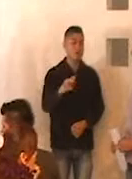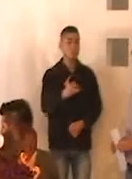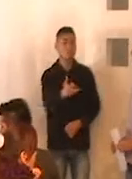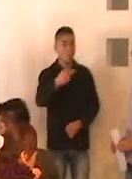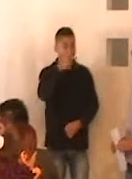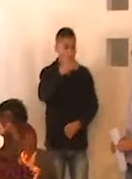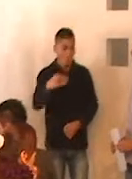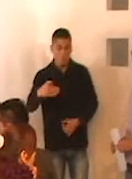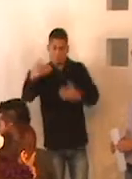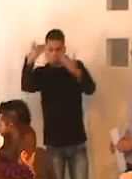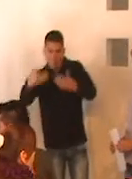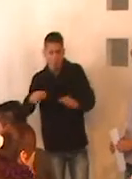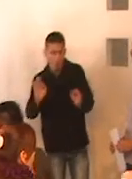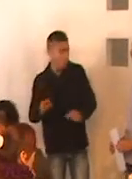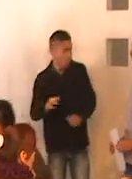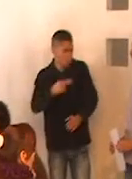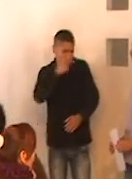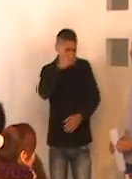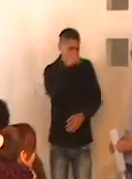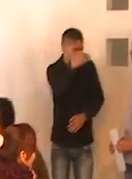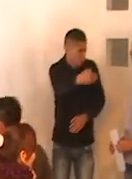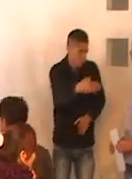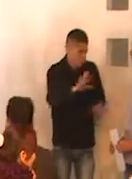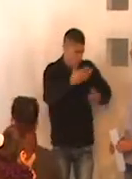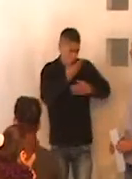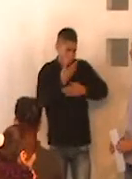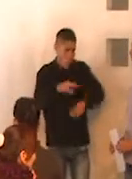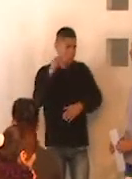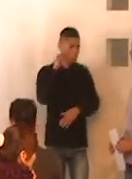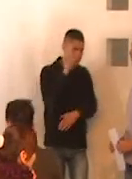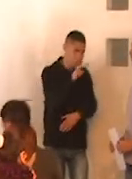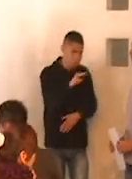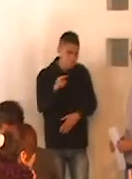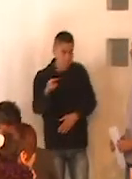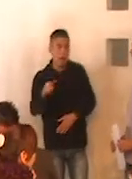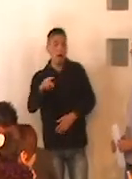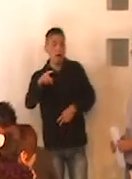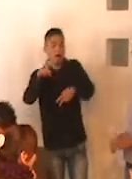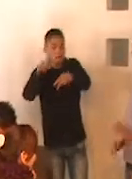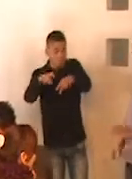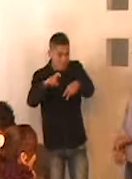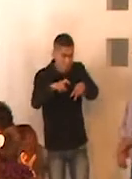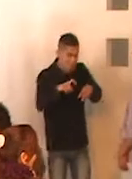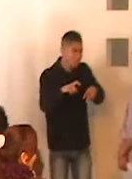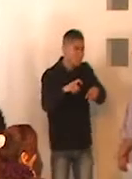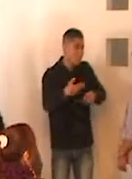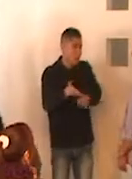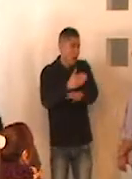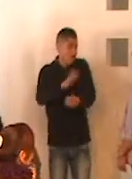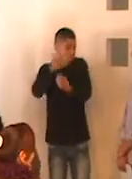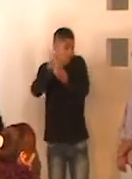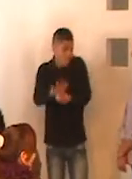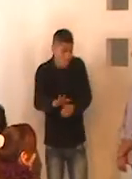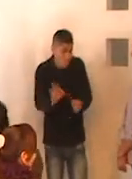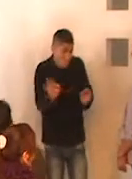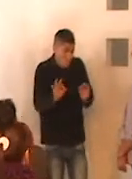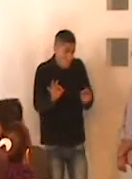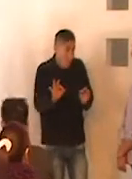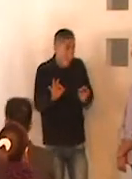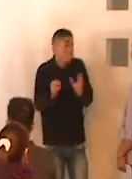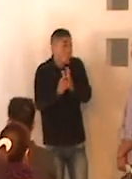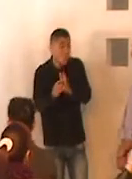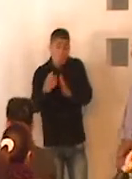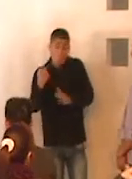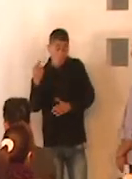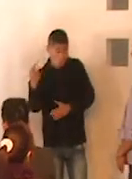o no especial, que en esa época no había esa discriminación de la discapacidad como tal, pero el profesor se encargaba